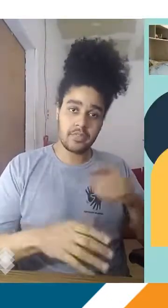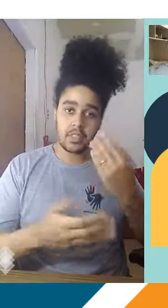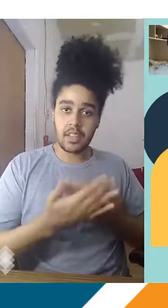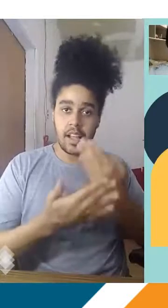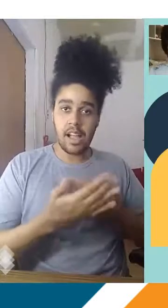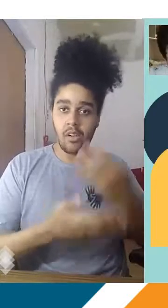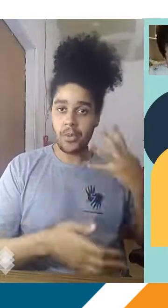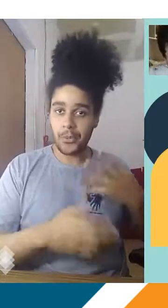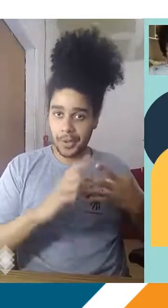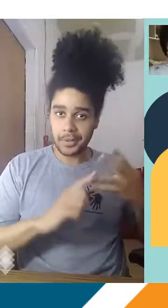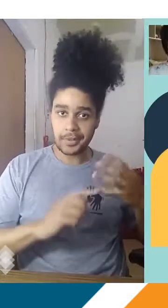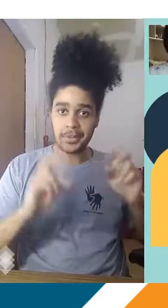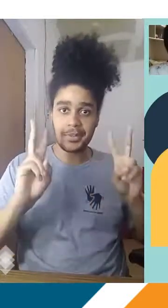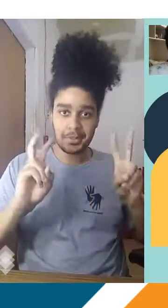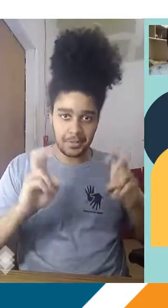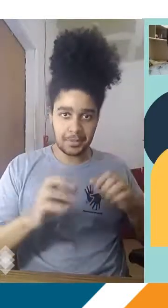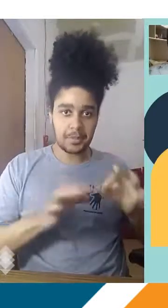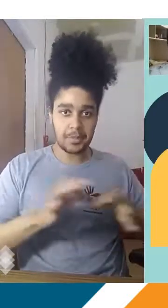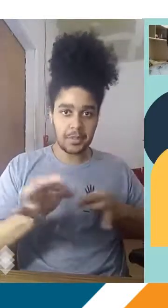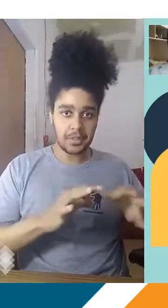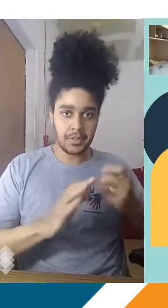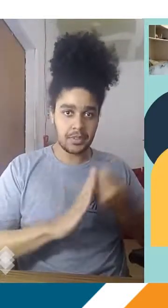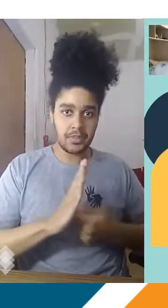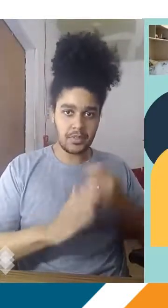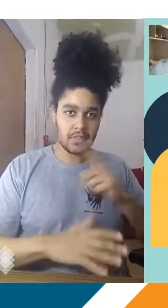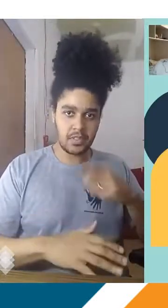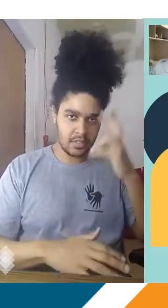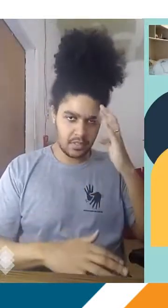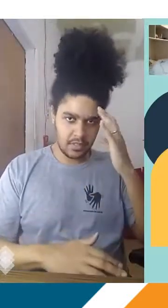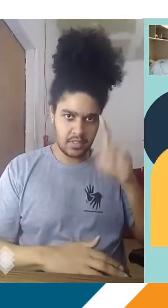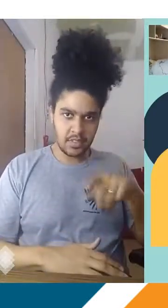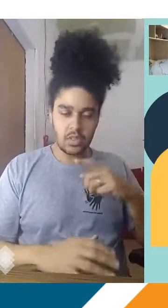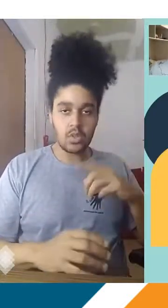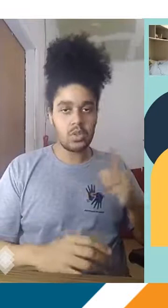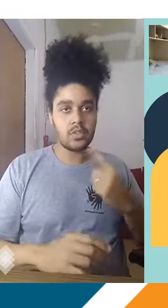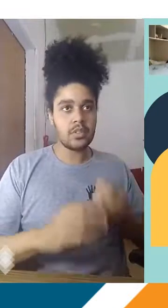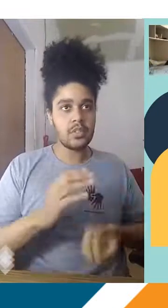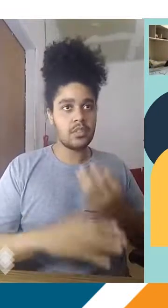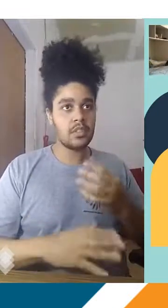retornar à aula 4 sobre planejamento de texto para a gente compreender isso, mas